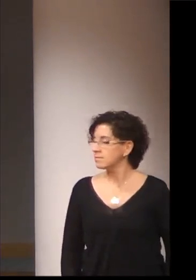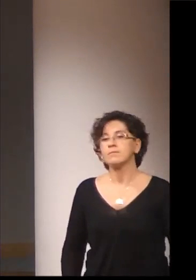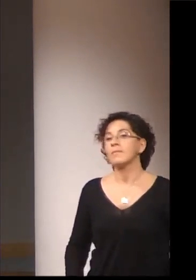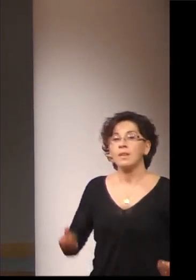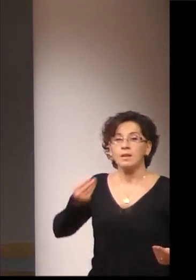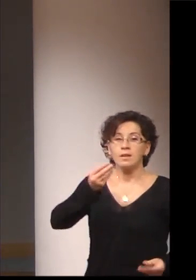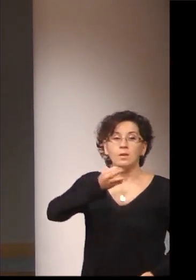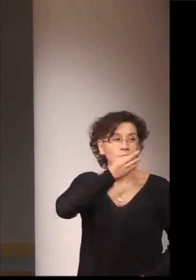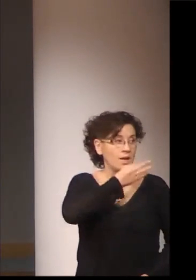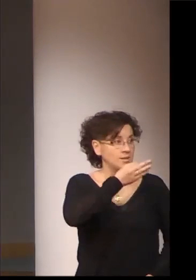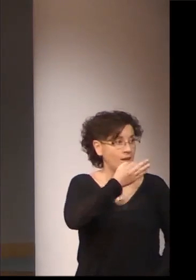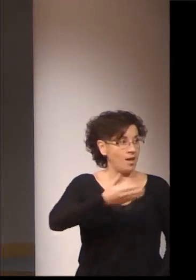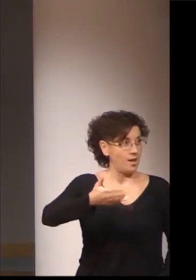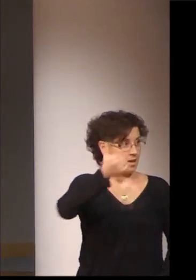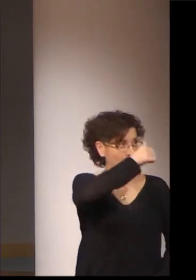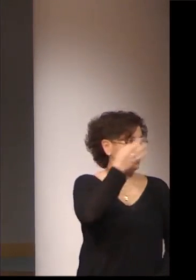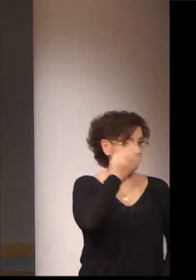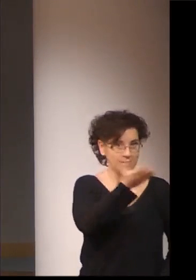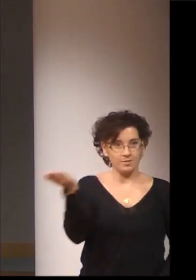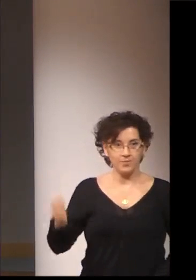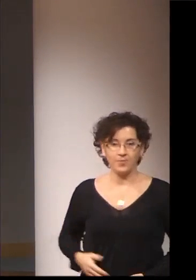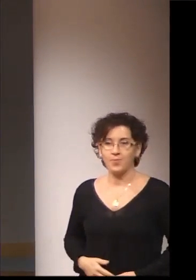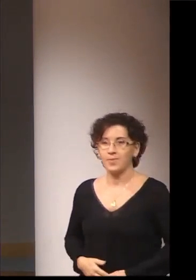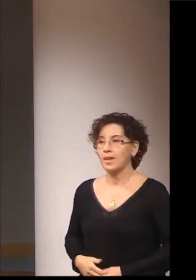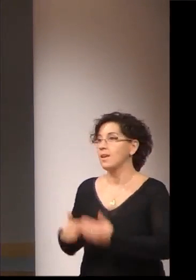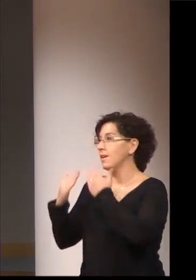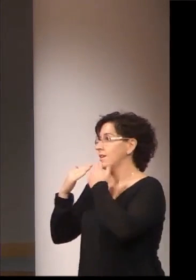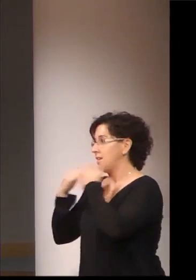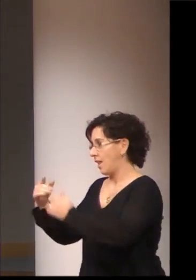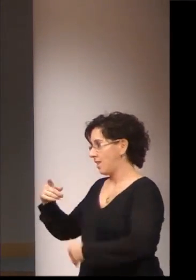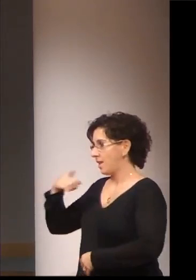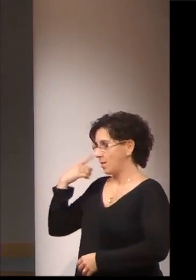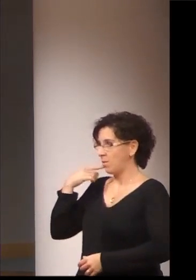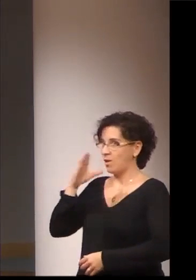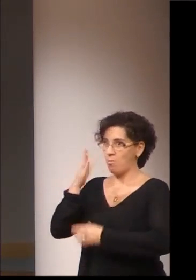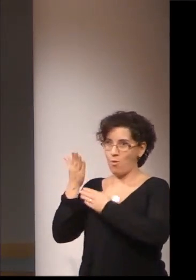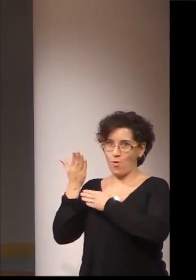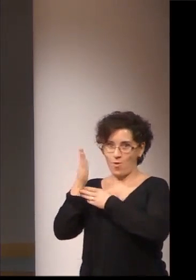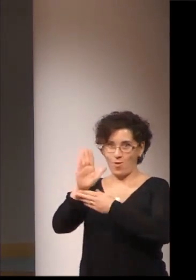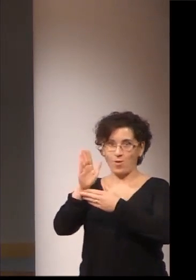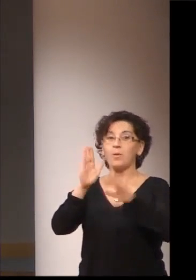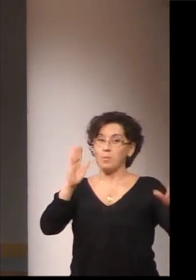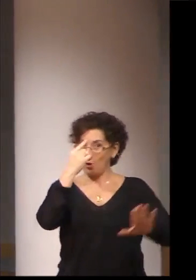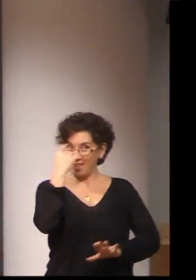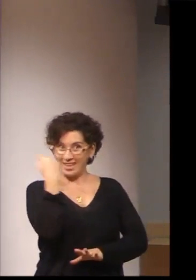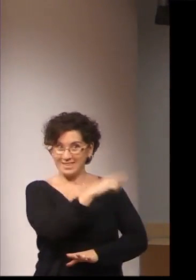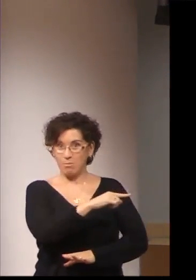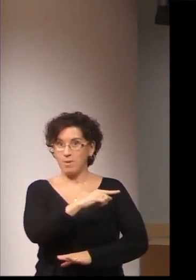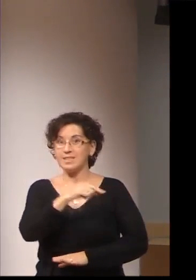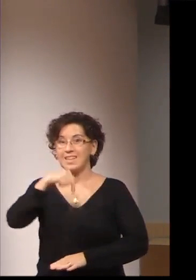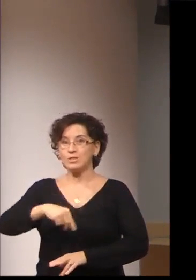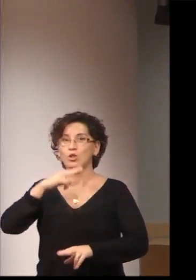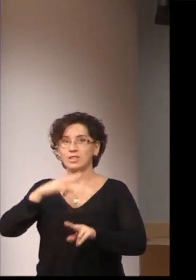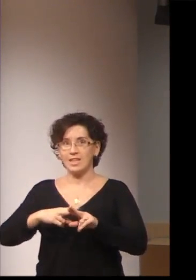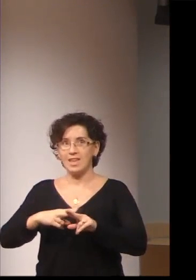Buenas tardes a todos y a todas. Gracias, Emilio, por la presentación. Que sepas que esto había sido intencional,